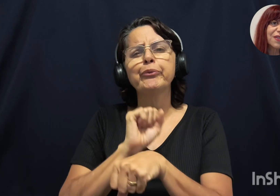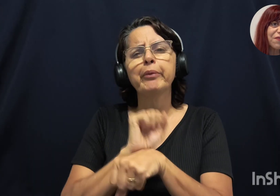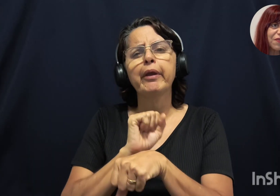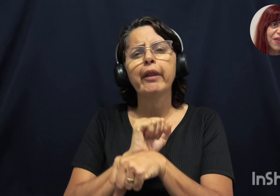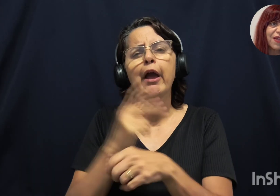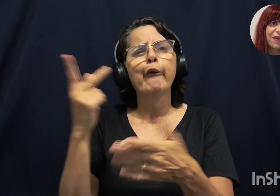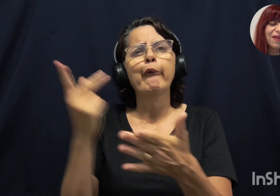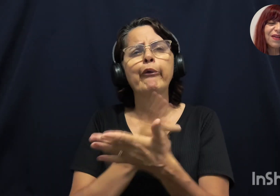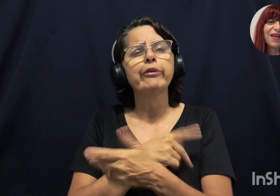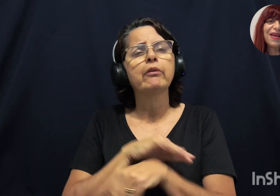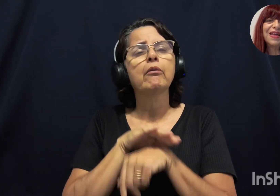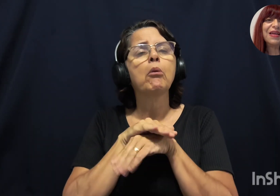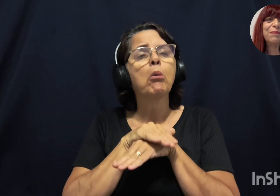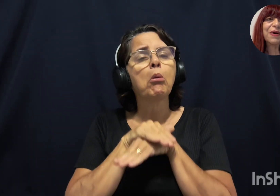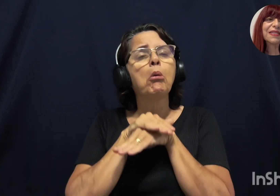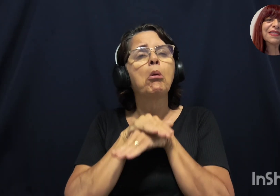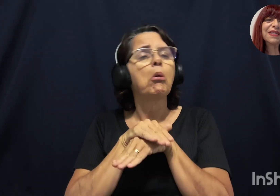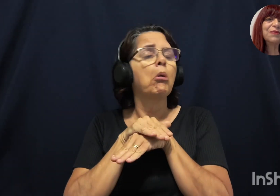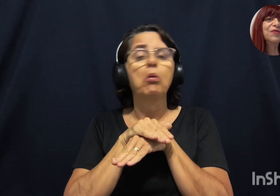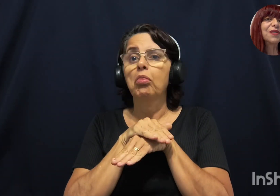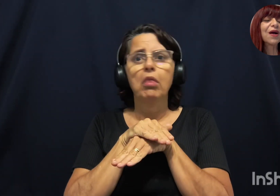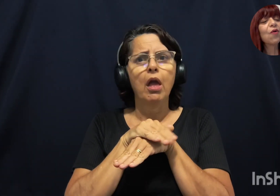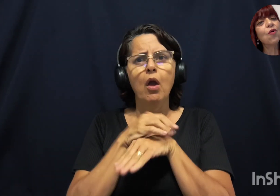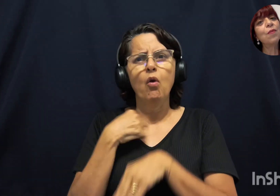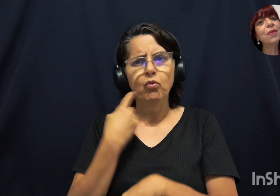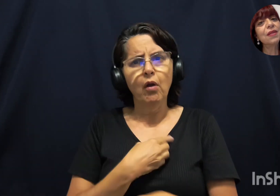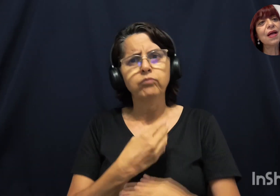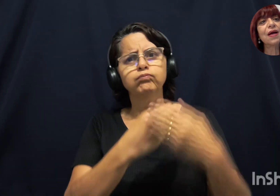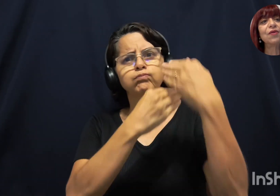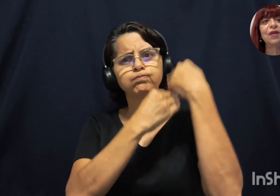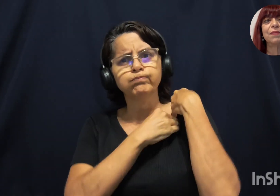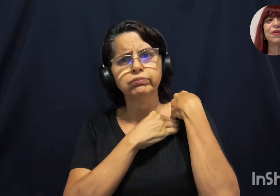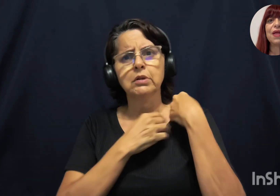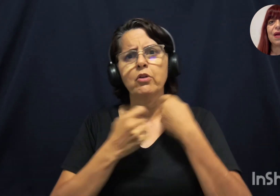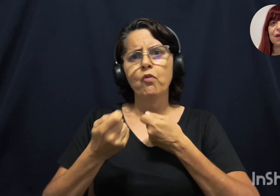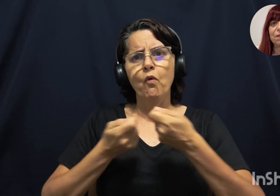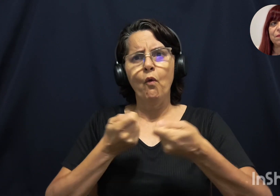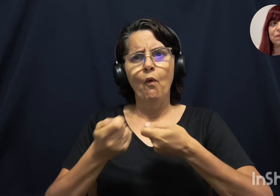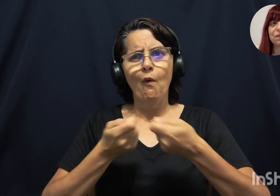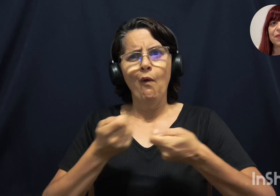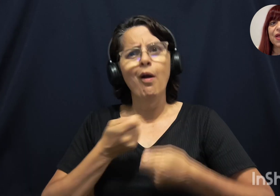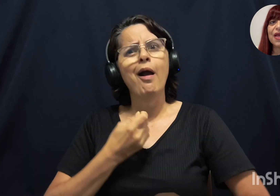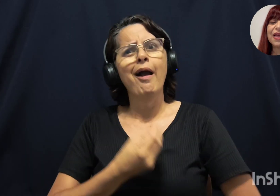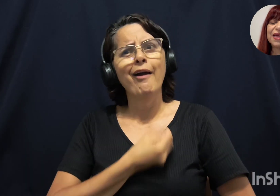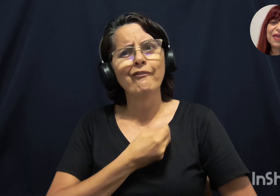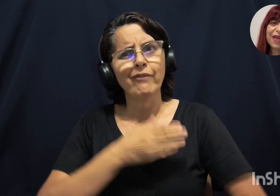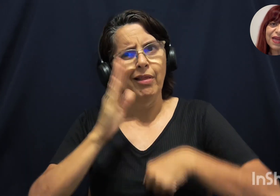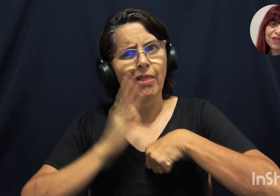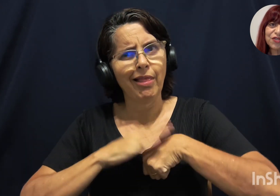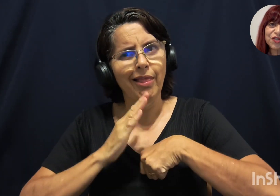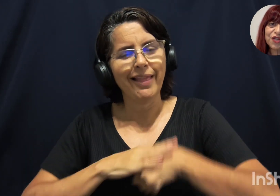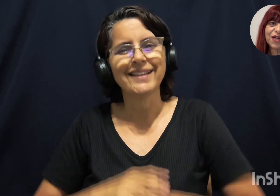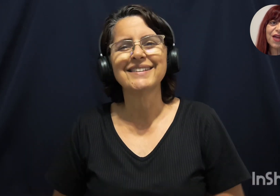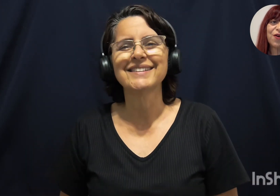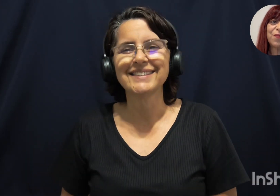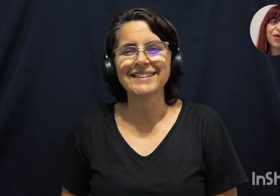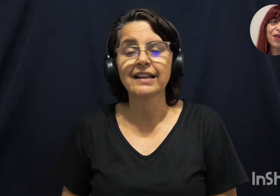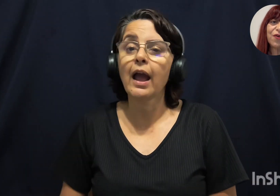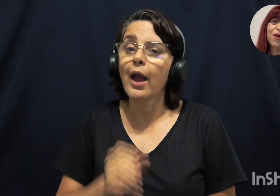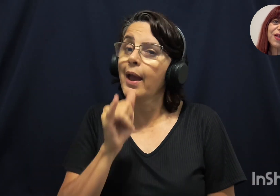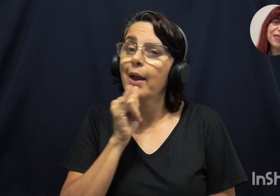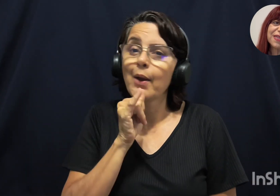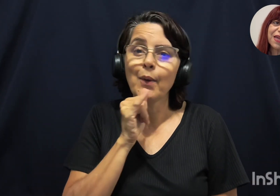da nossa vida e passamos a comandar o leme dela. E este é